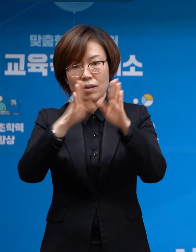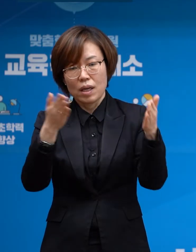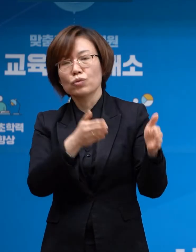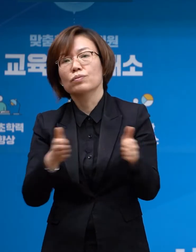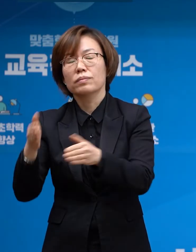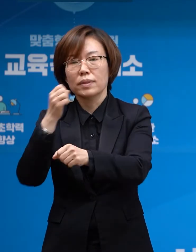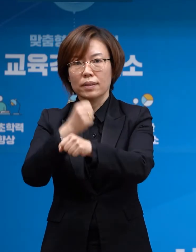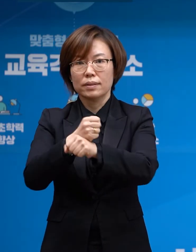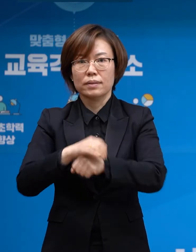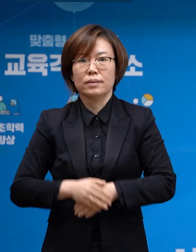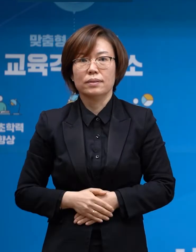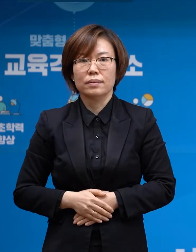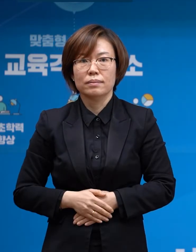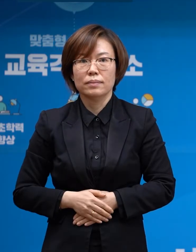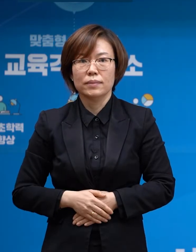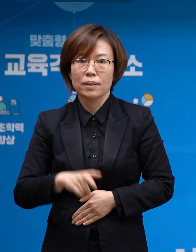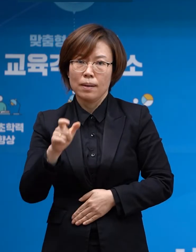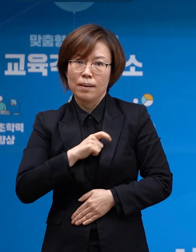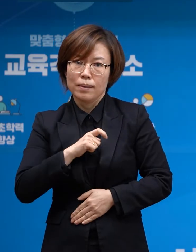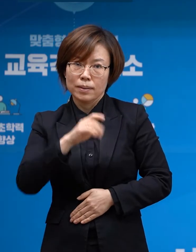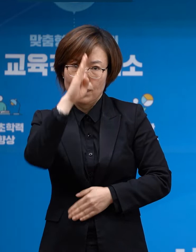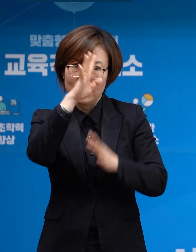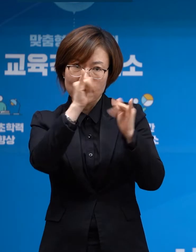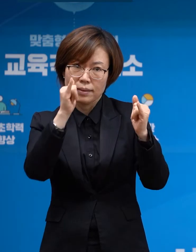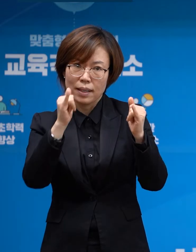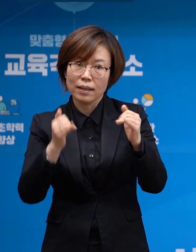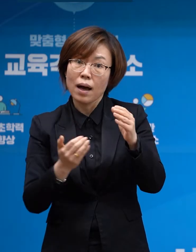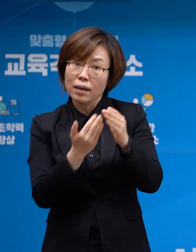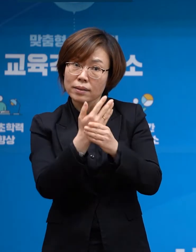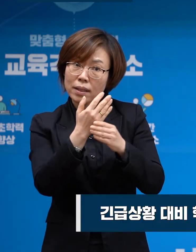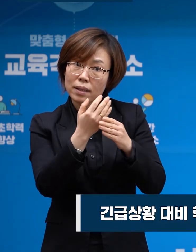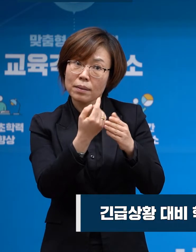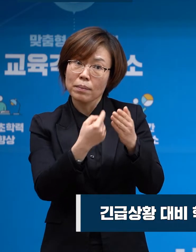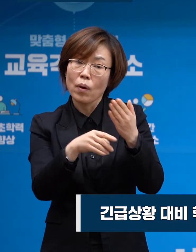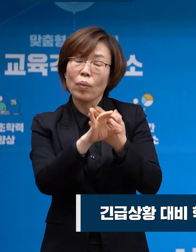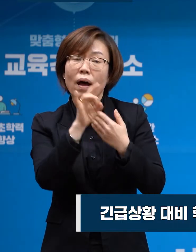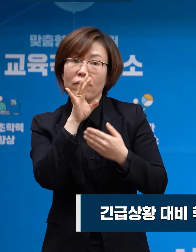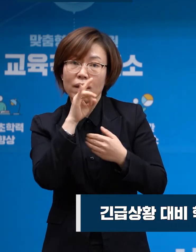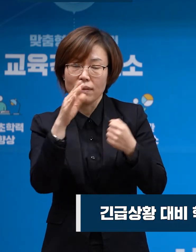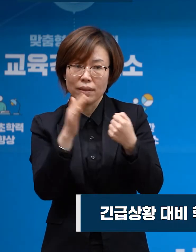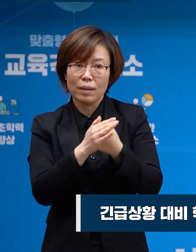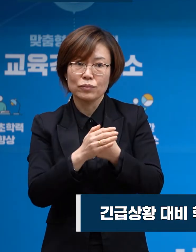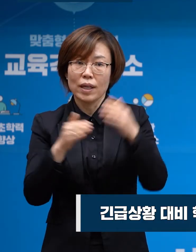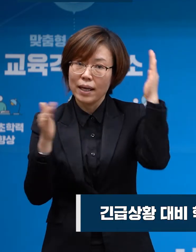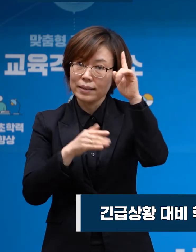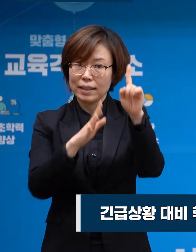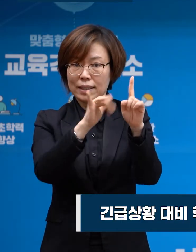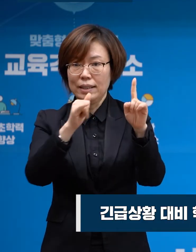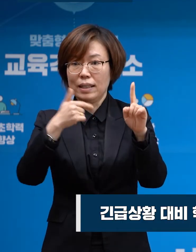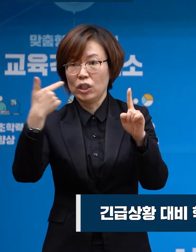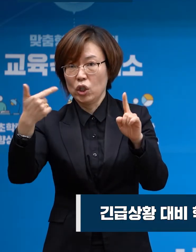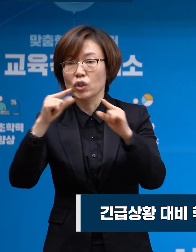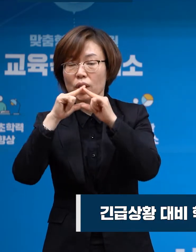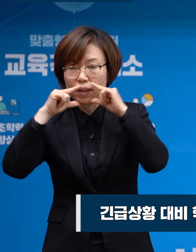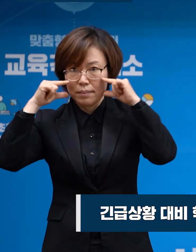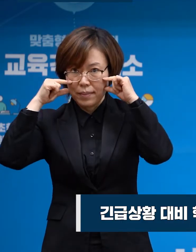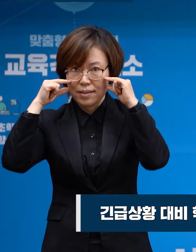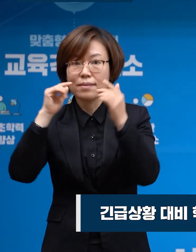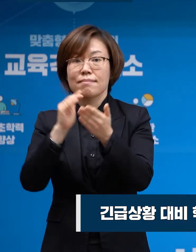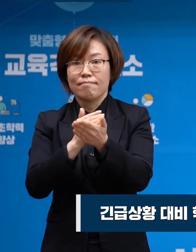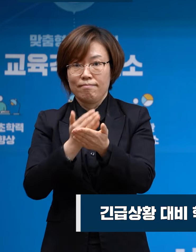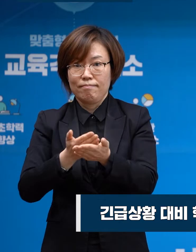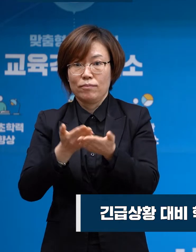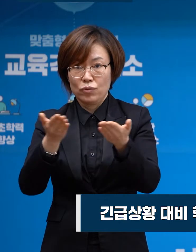준비하겠습니다. 유정상자 발생 등 긴급 상황을 대비하여 학생 1인당 6매를 지급할 수 있는